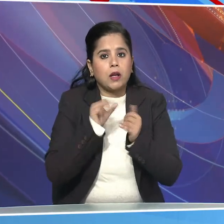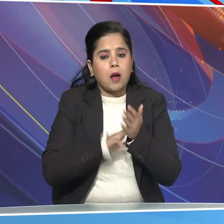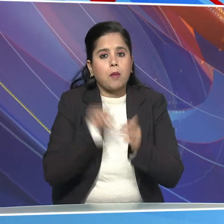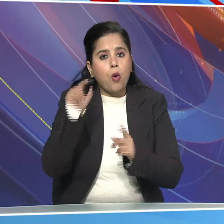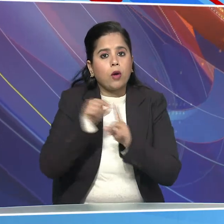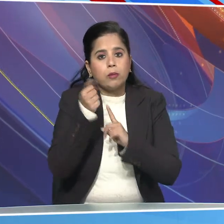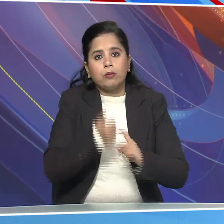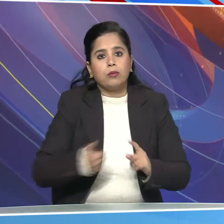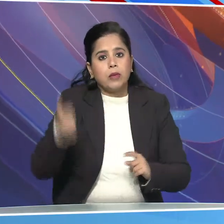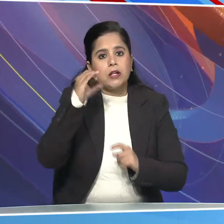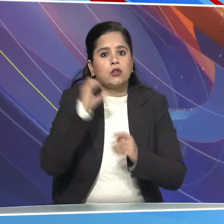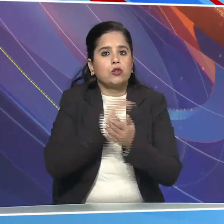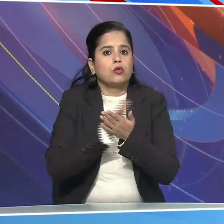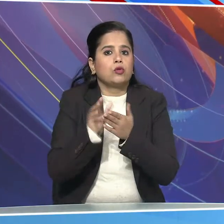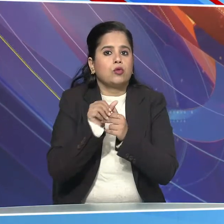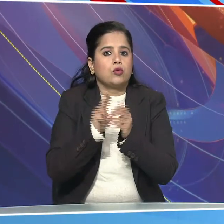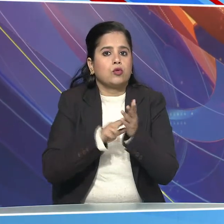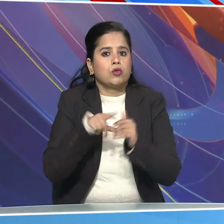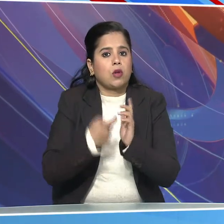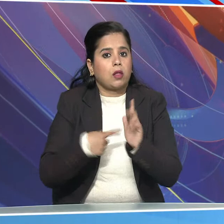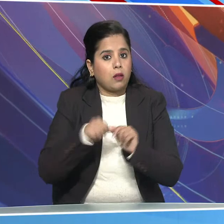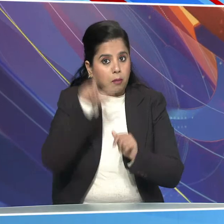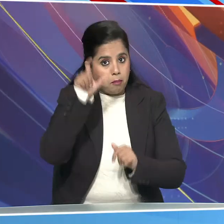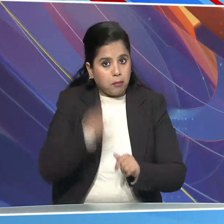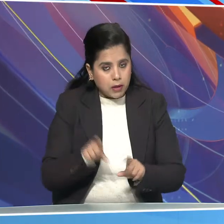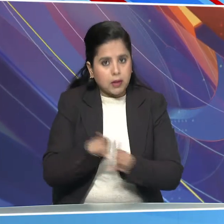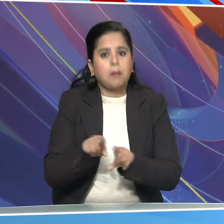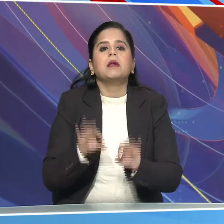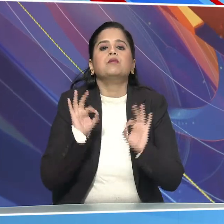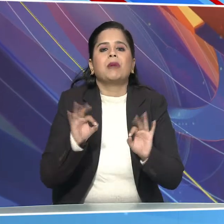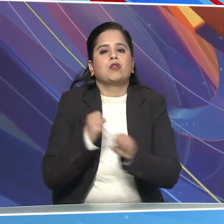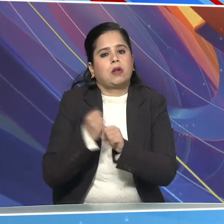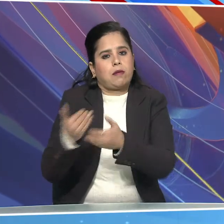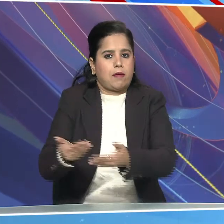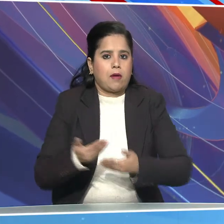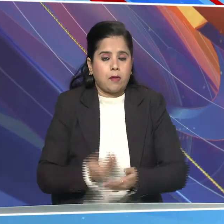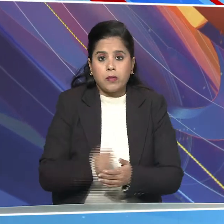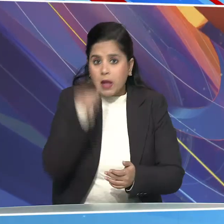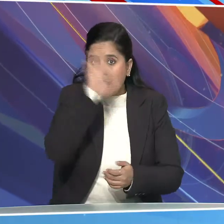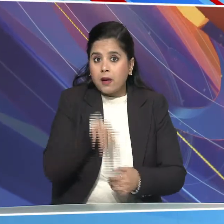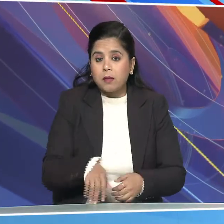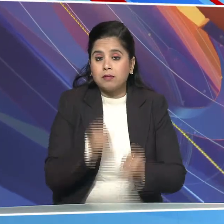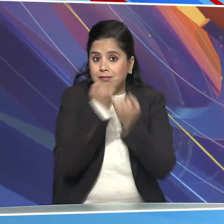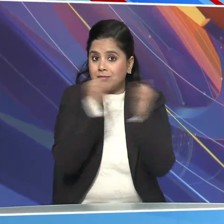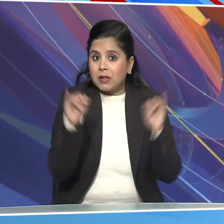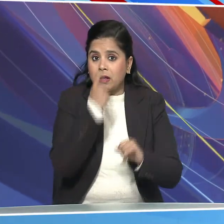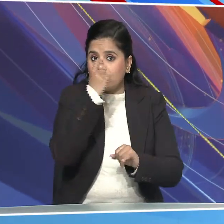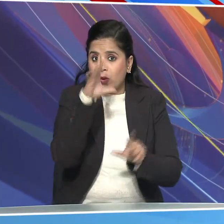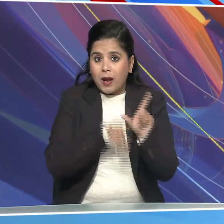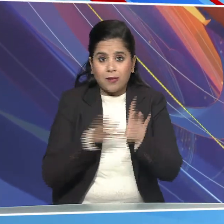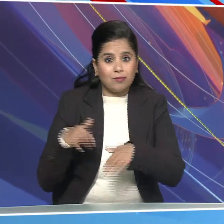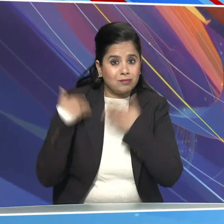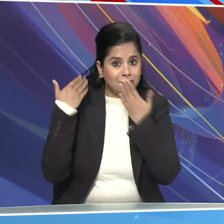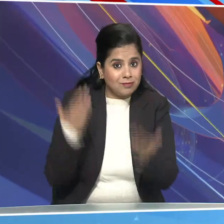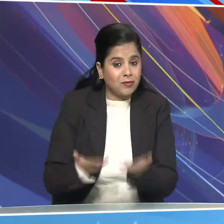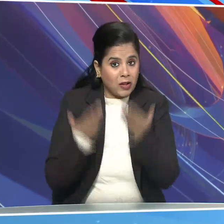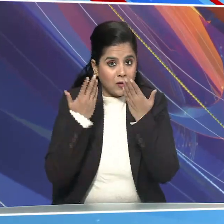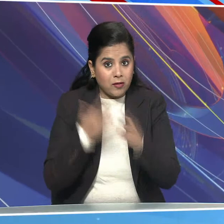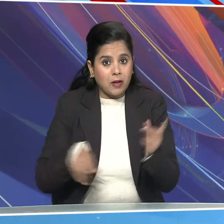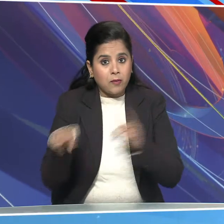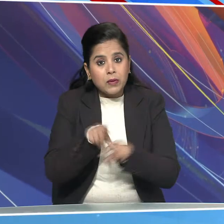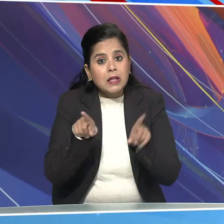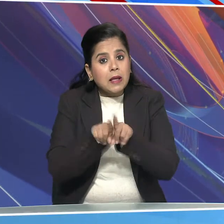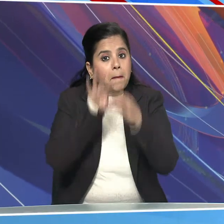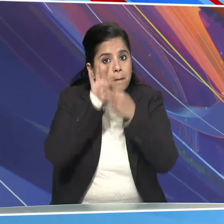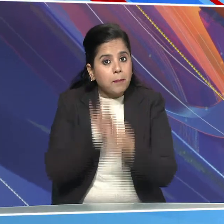चंद्रिका प्रसाद संतोकी विशेष अतिथि होंगे भारत की स्वतंत्रता के 75 वर्ष पूरा होने के अवसर